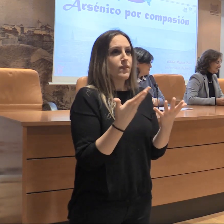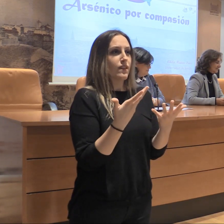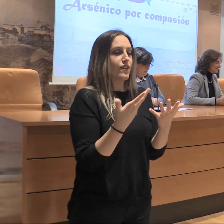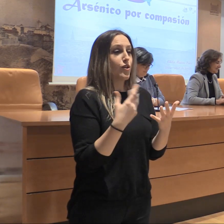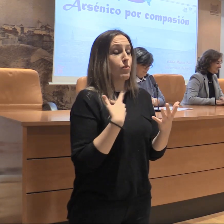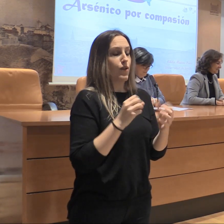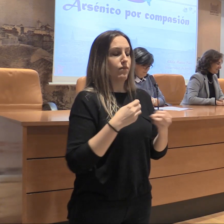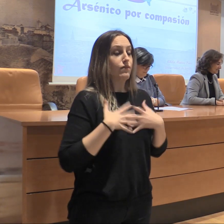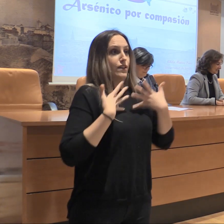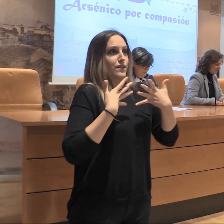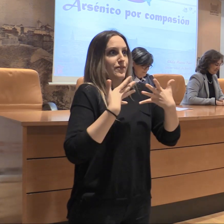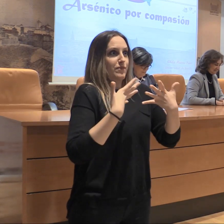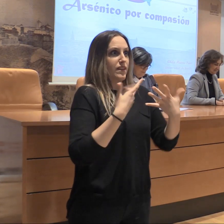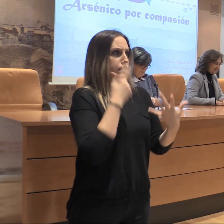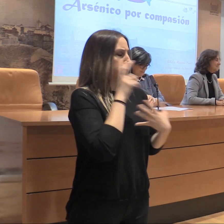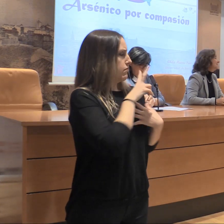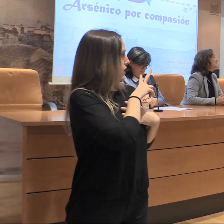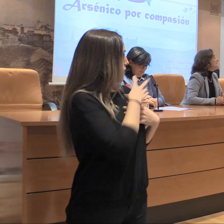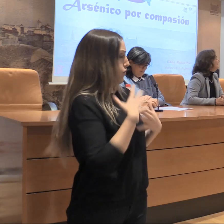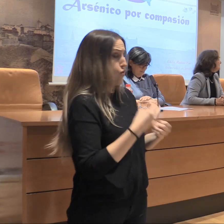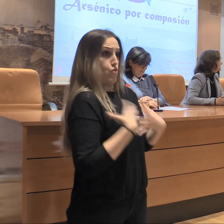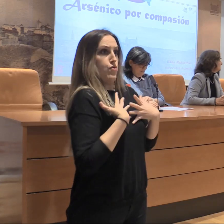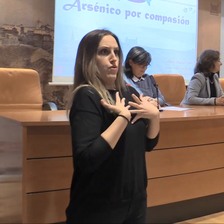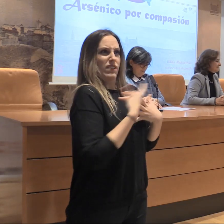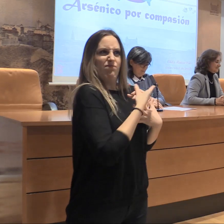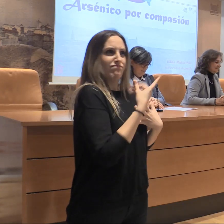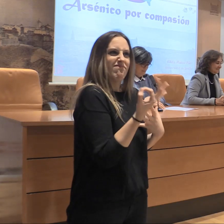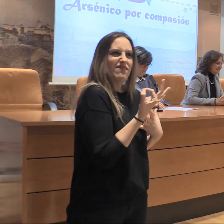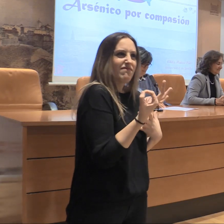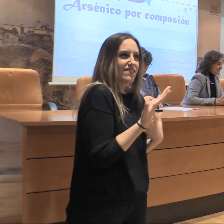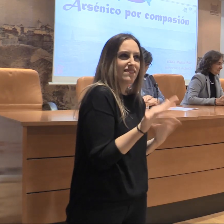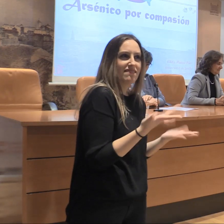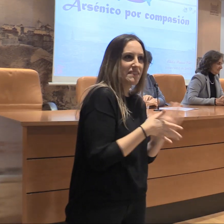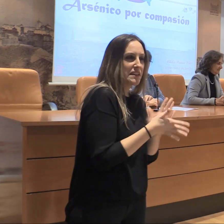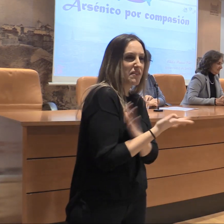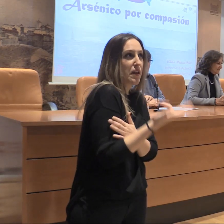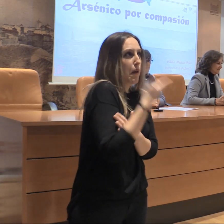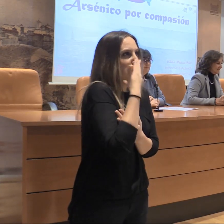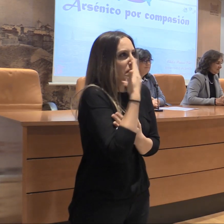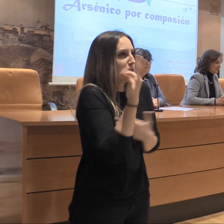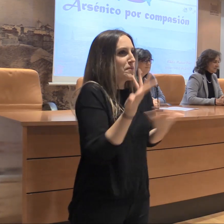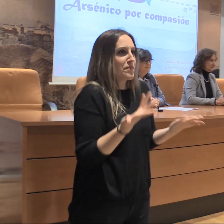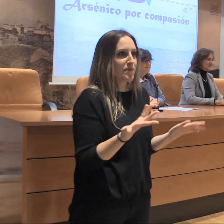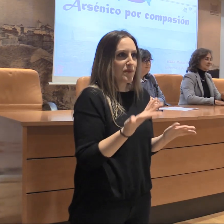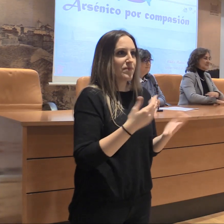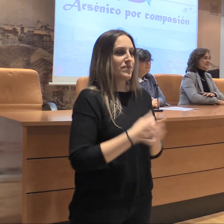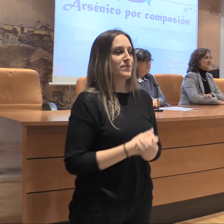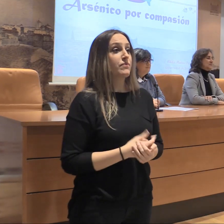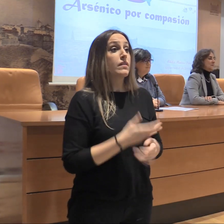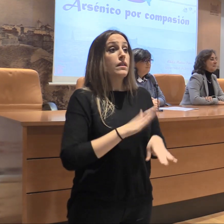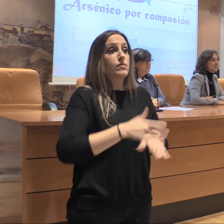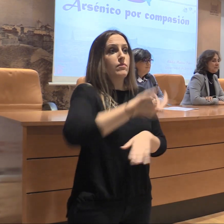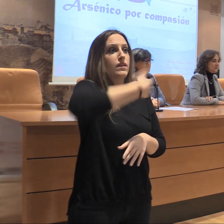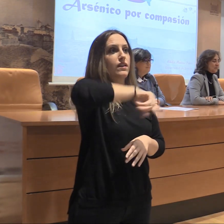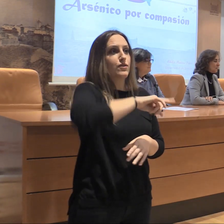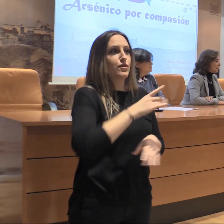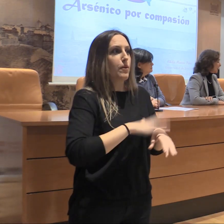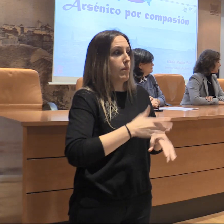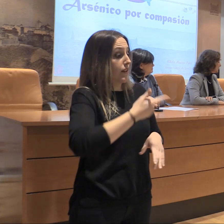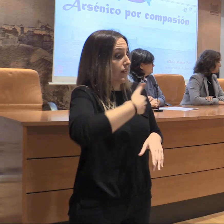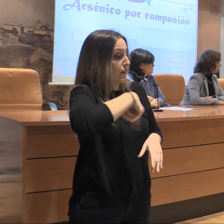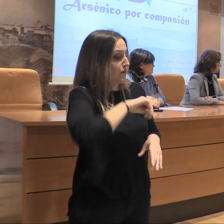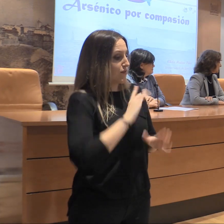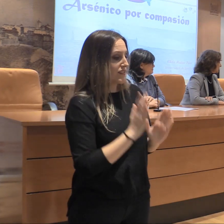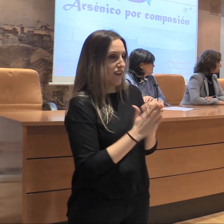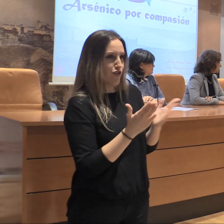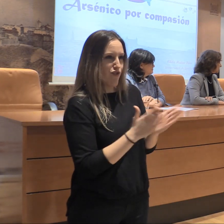una sorpresa, ¿no? O sea, ver esa botella y decir, bueno, ¿qué nos va a contar? ¿Qué interés va a tener todo esto para nosotros, para nuestra novela